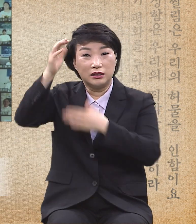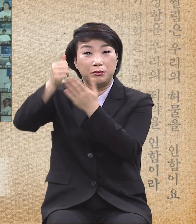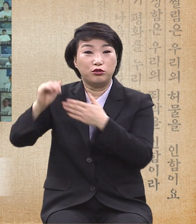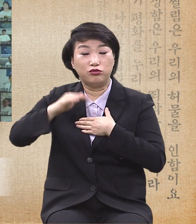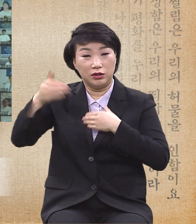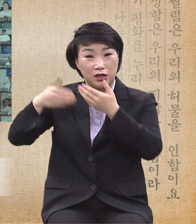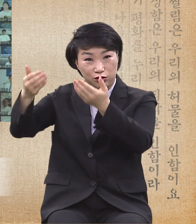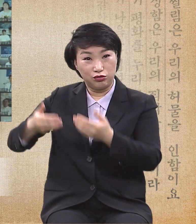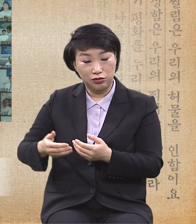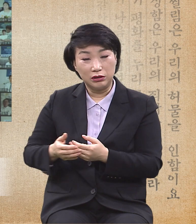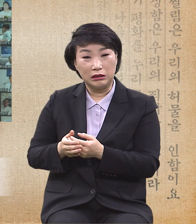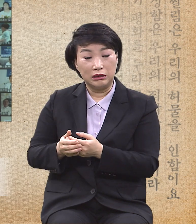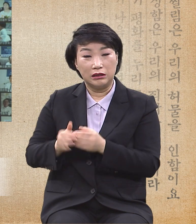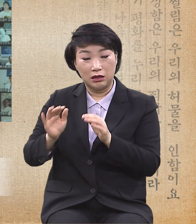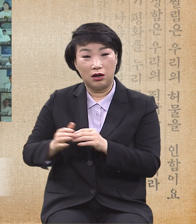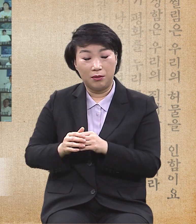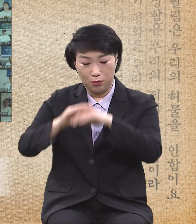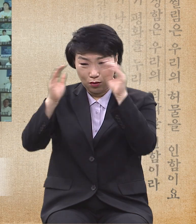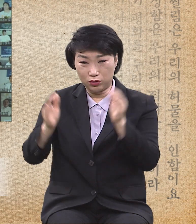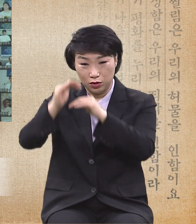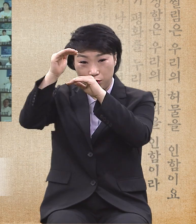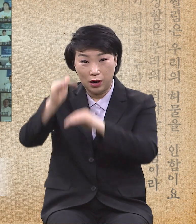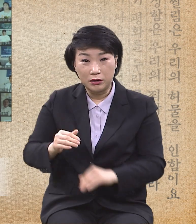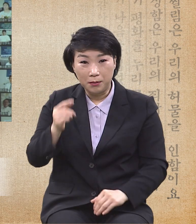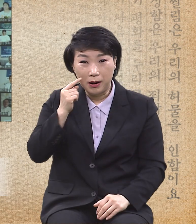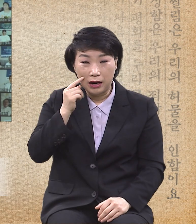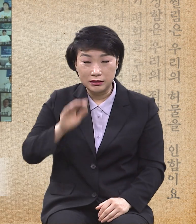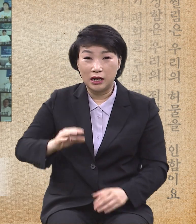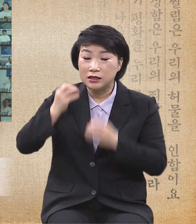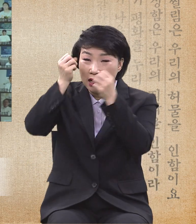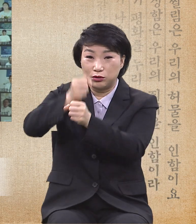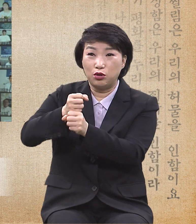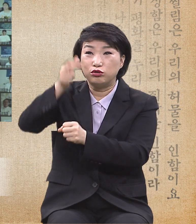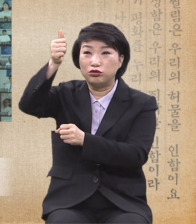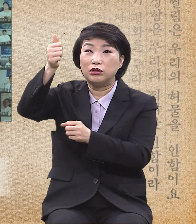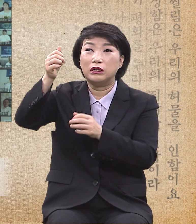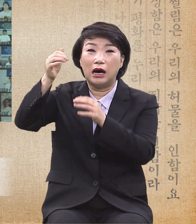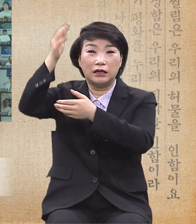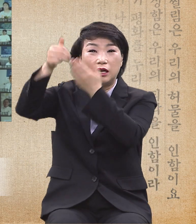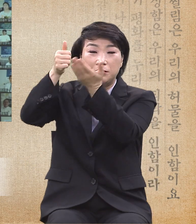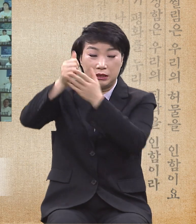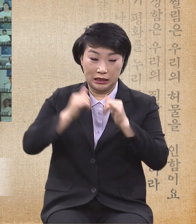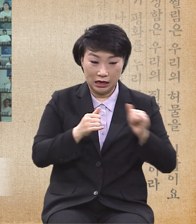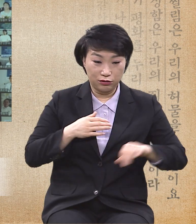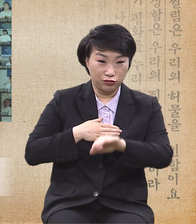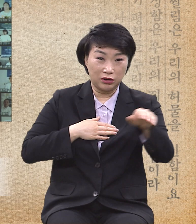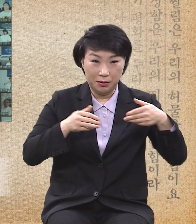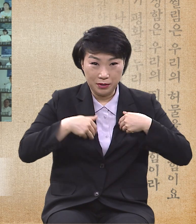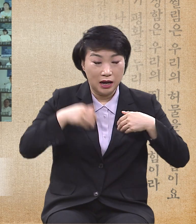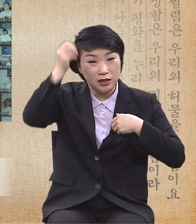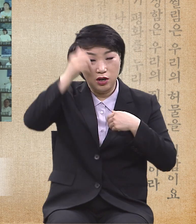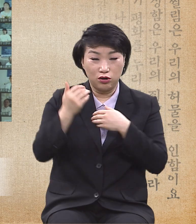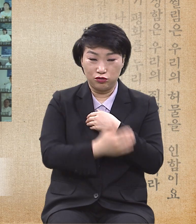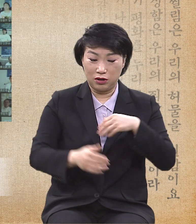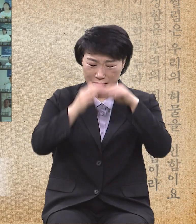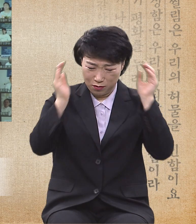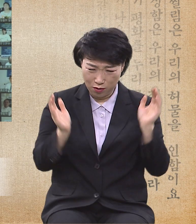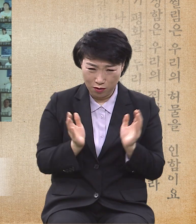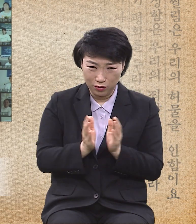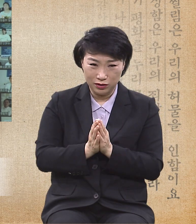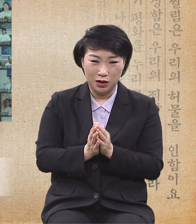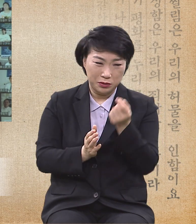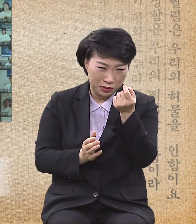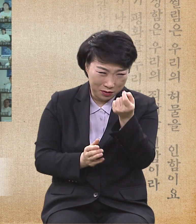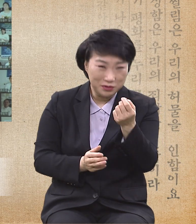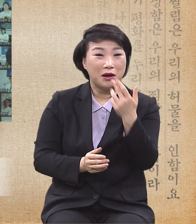보세요. 창조자는 피조물이 인간이 필요한 영육간의 모든 것을 다